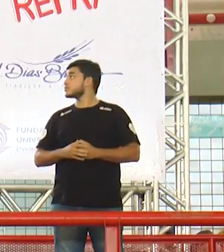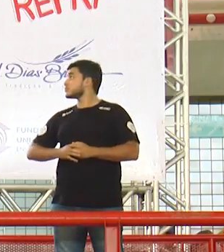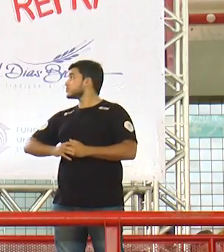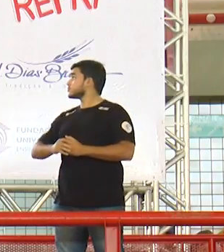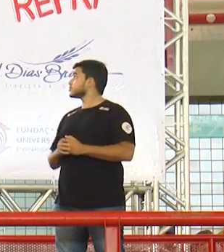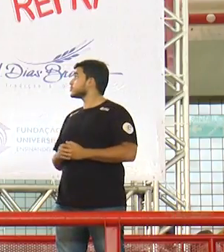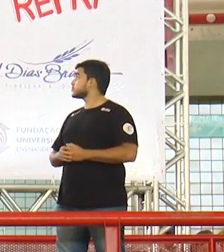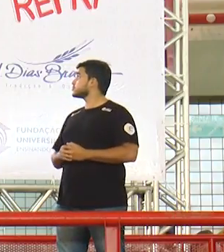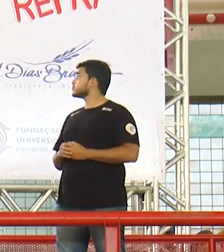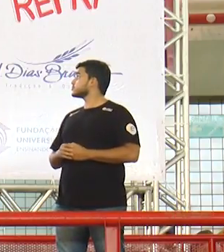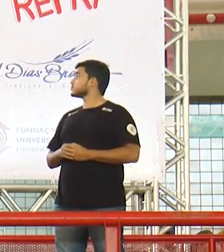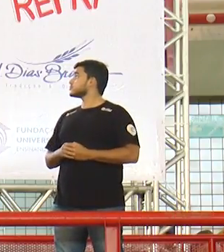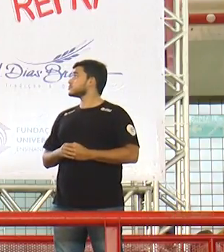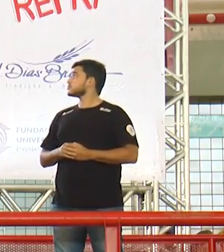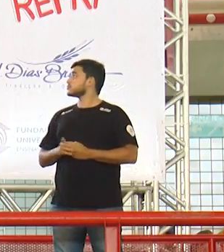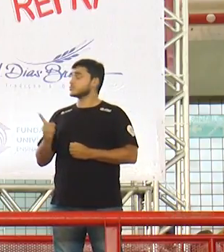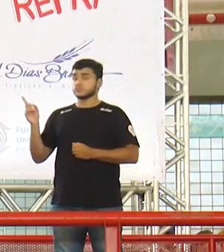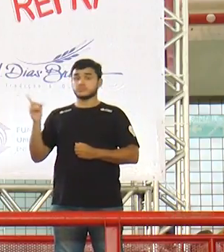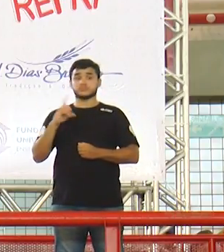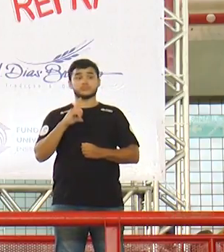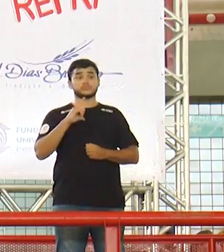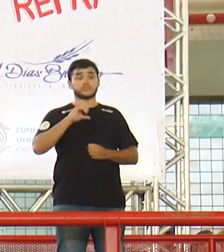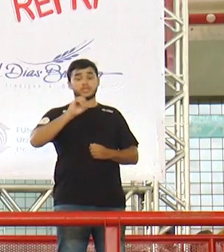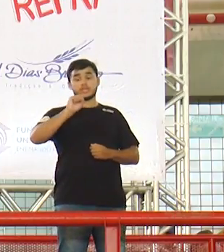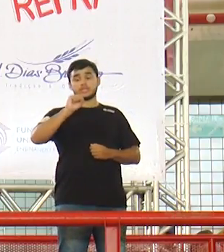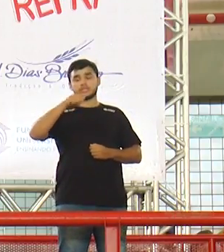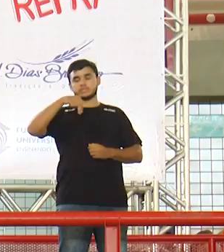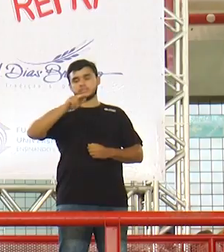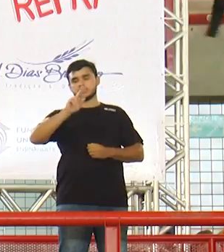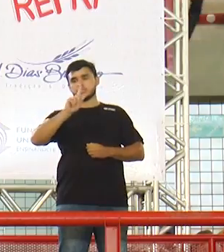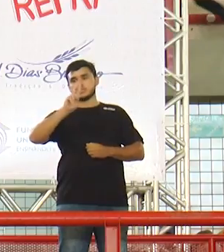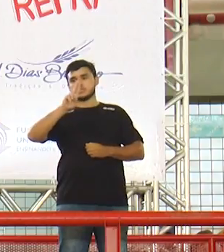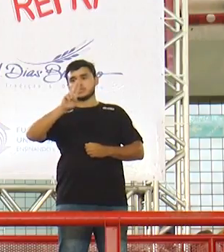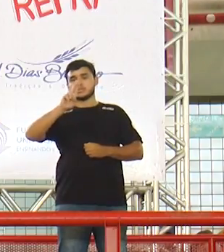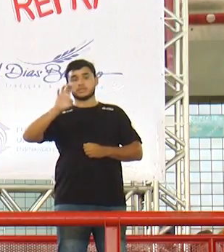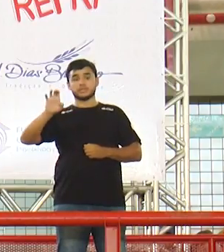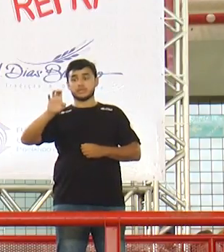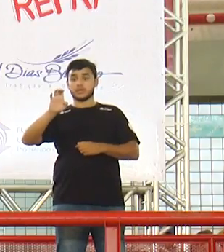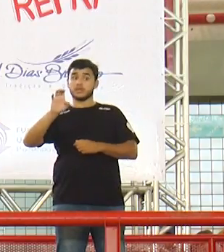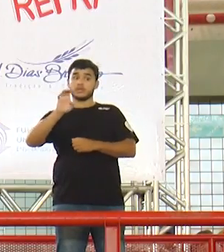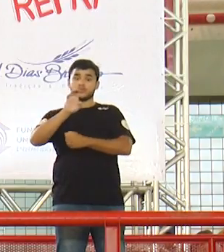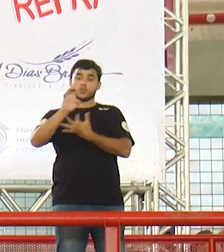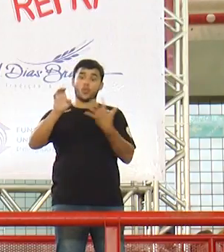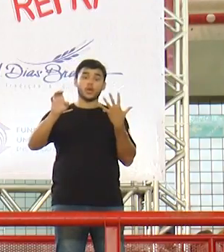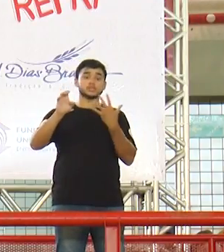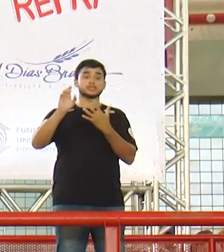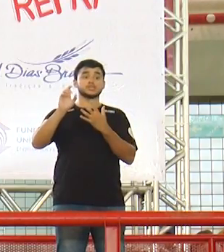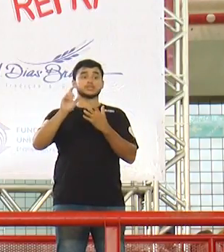Letras, ó, tem 6 letras. Quantos fonemas tem na palavra sangue?